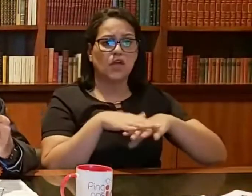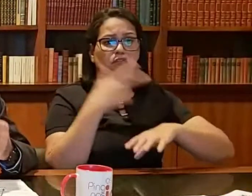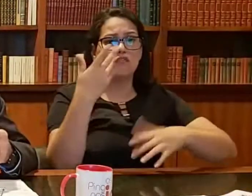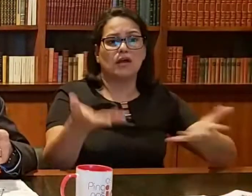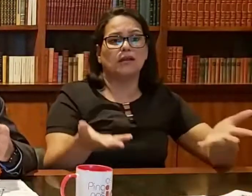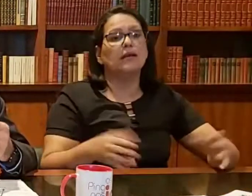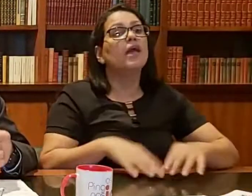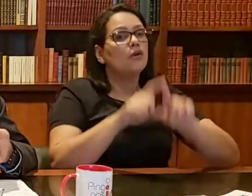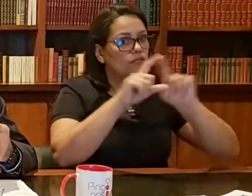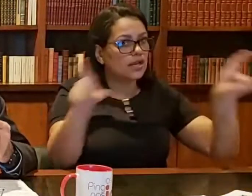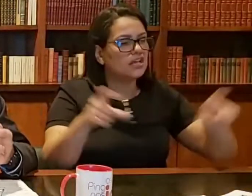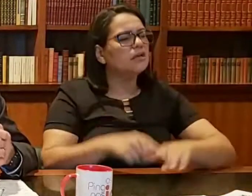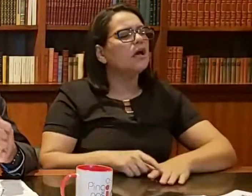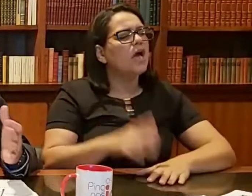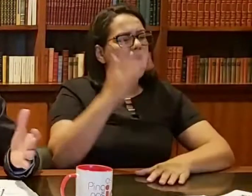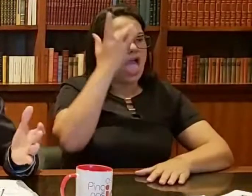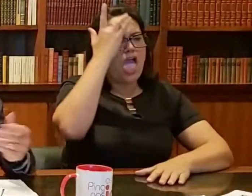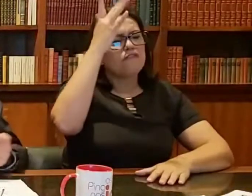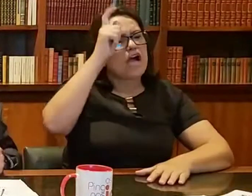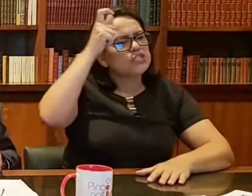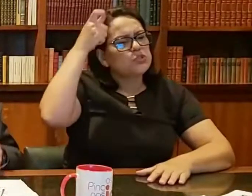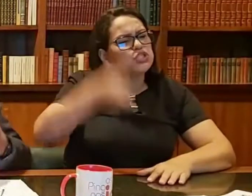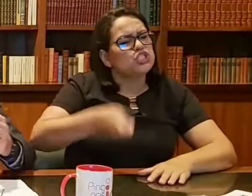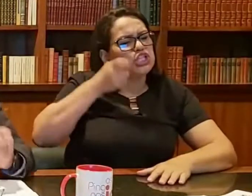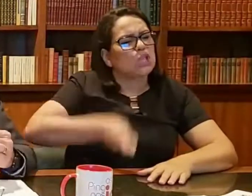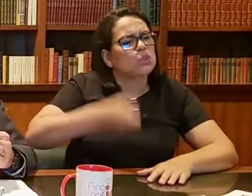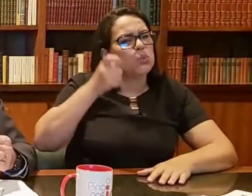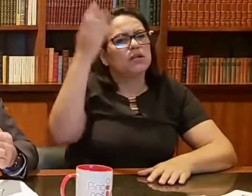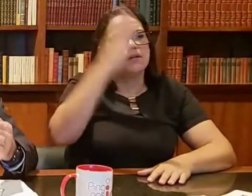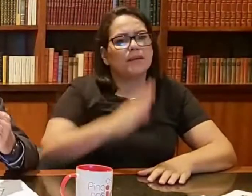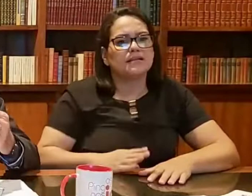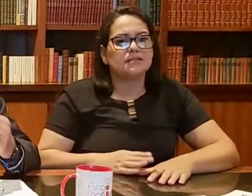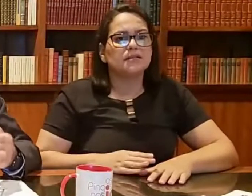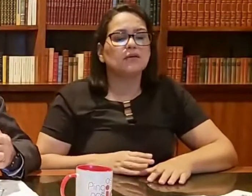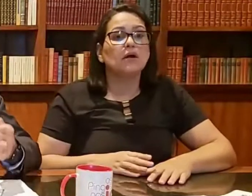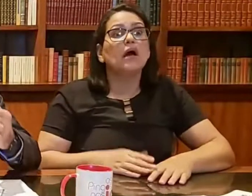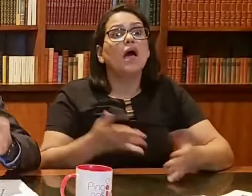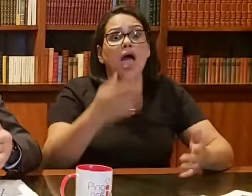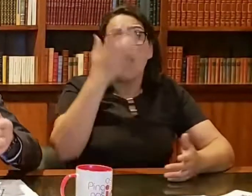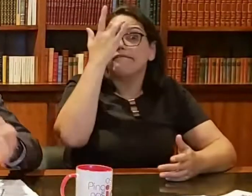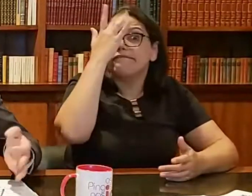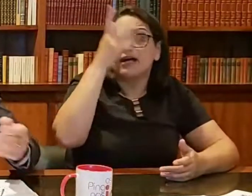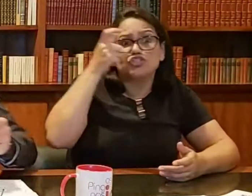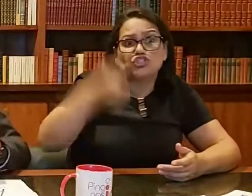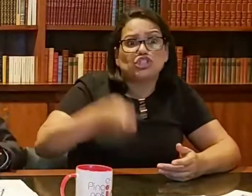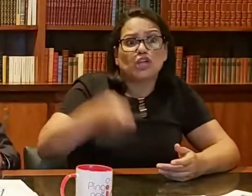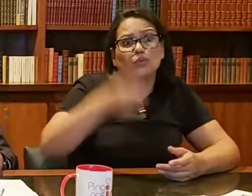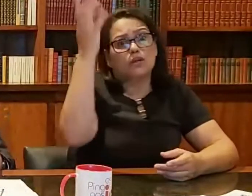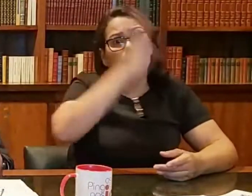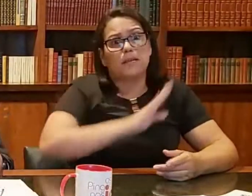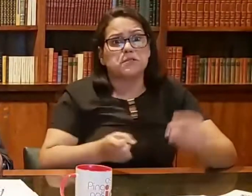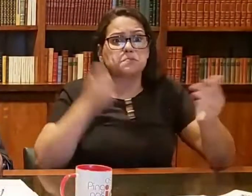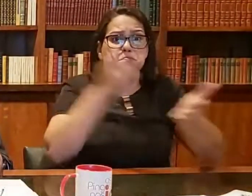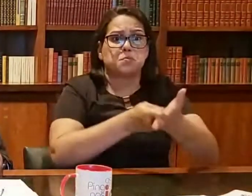como é fácil impor uma ditadura no Brasil? Vou repetir, como é fácil impor uma ditadura no Brasil?